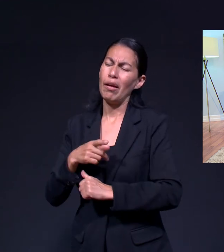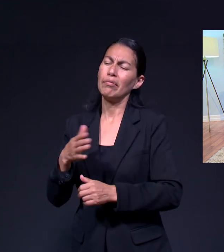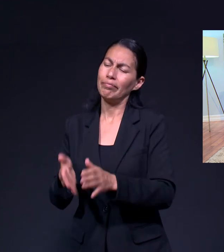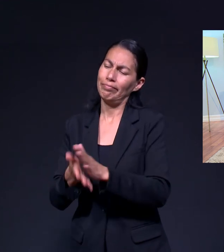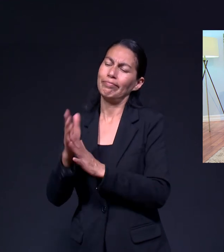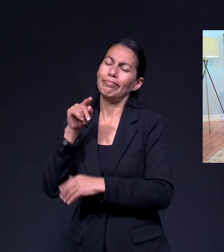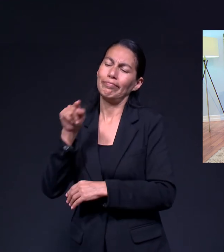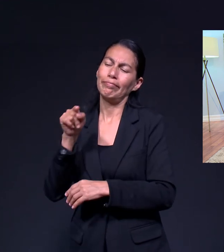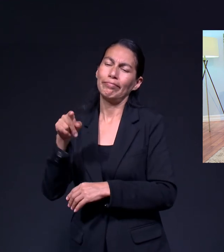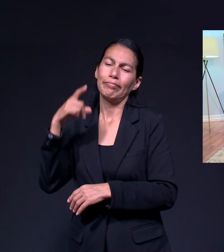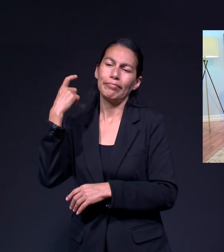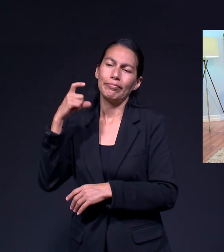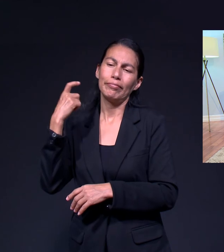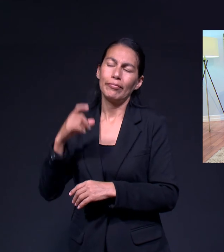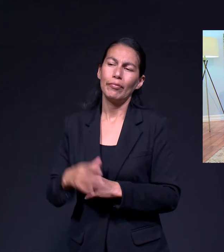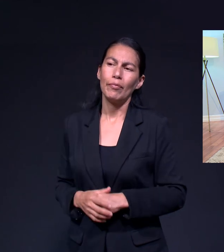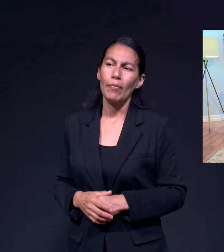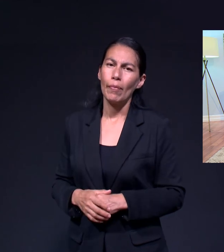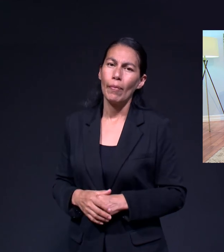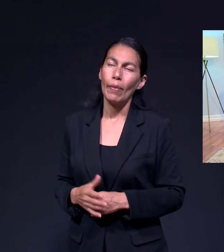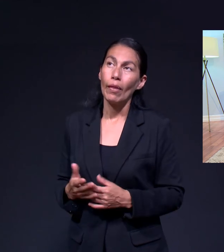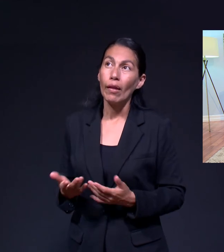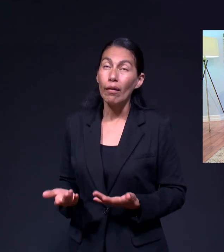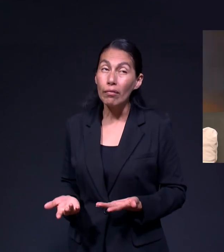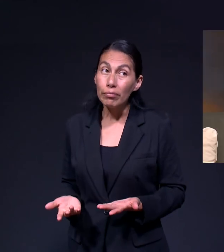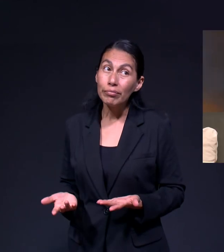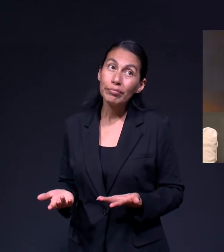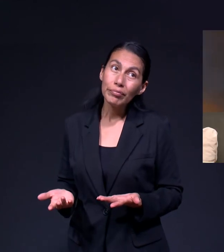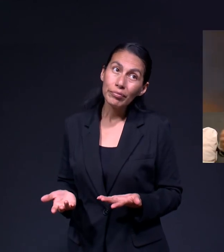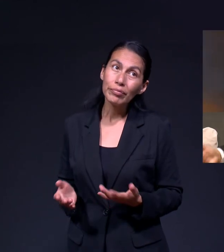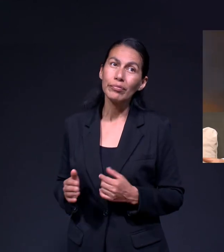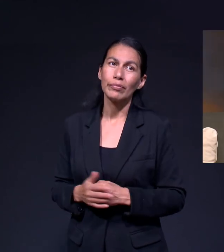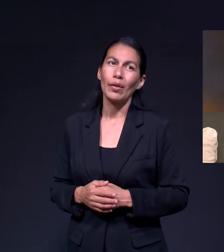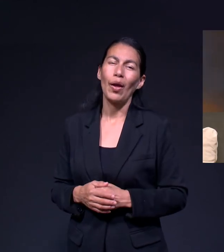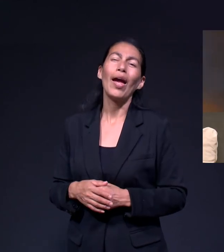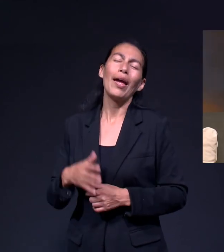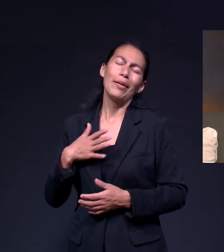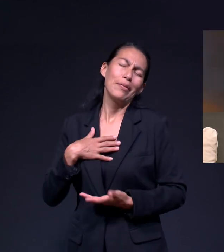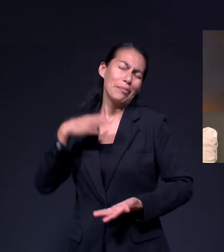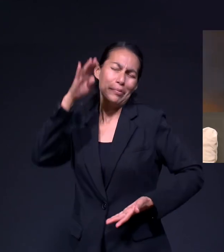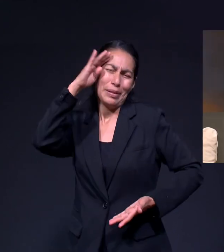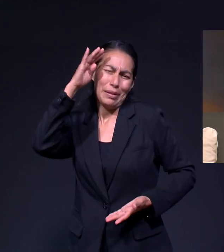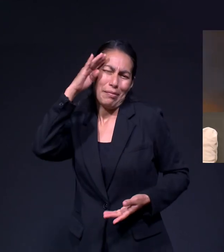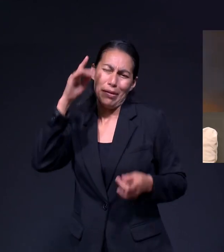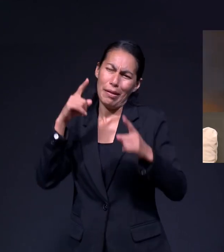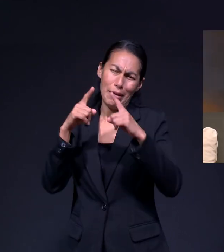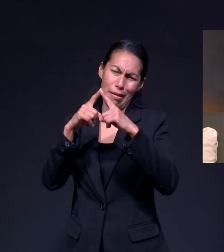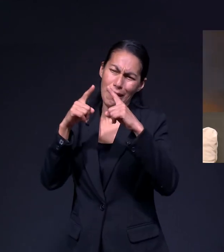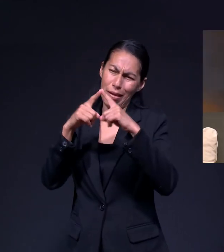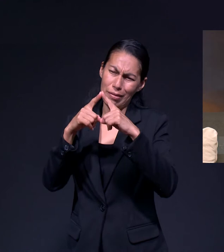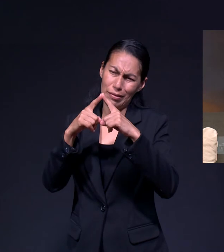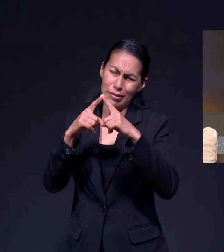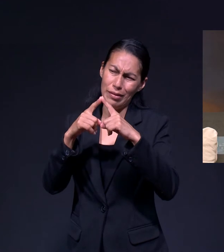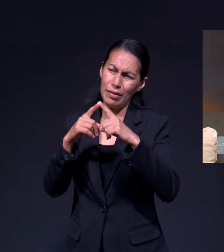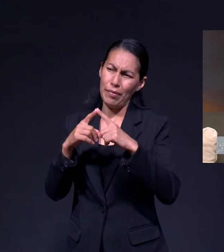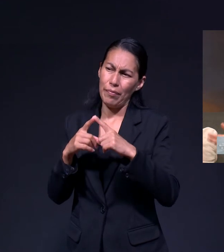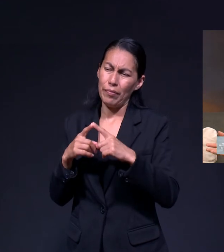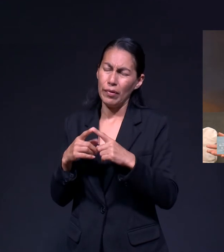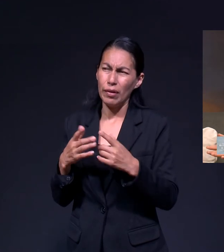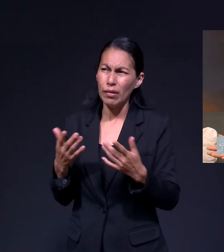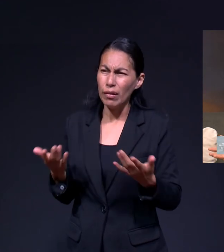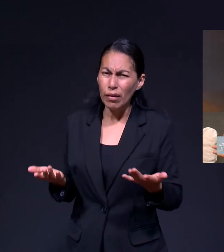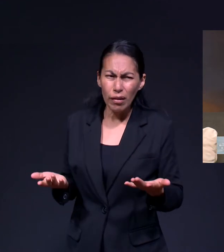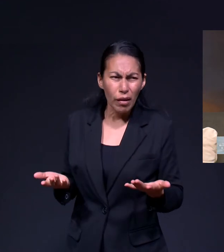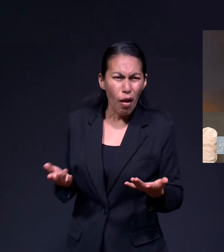de ese lugar me dijo no te vas a hasta que él y la siguiente es que pues ya esperaba una